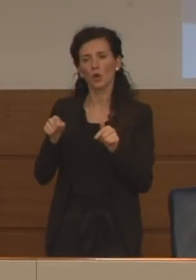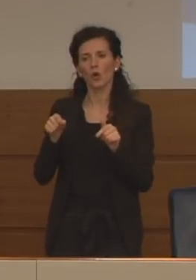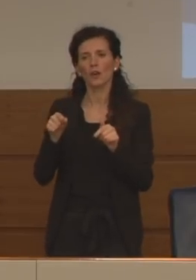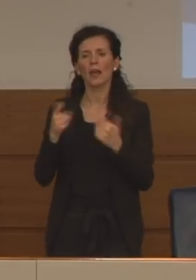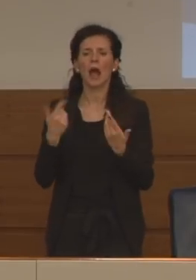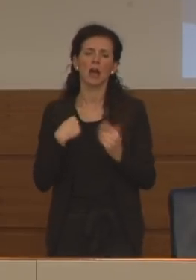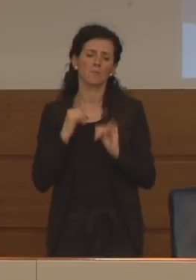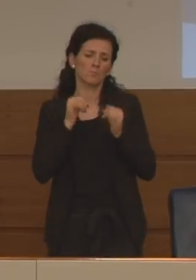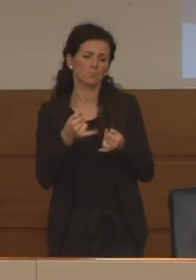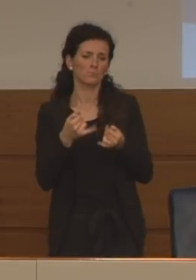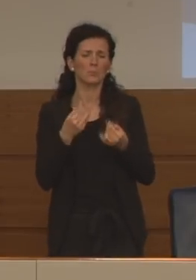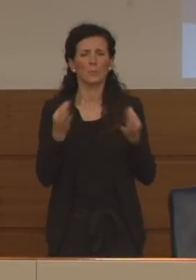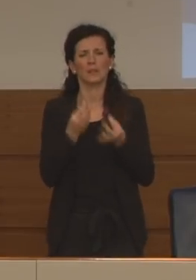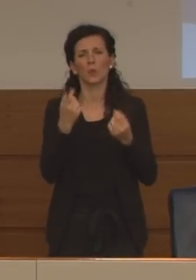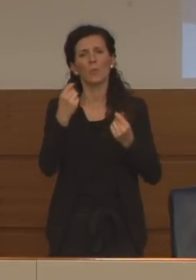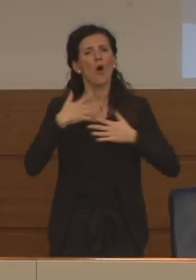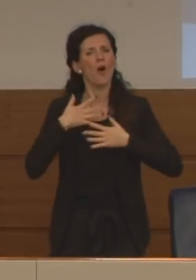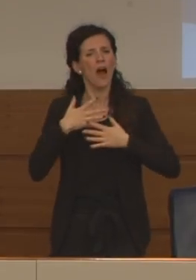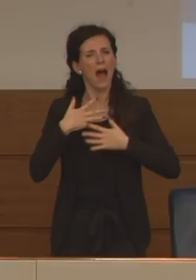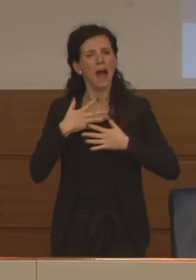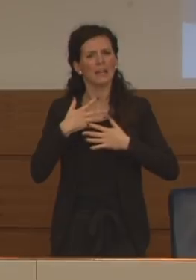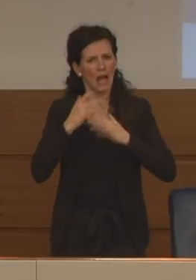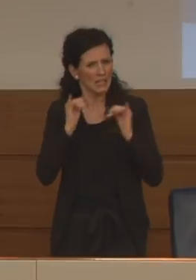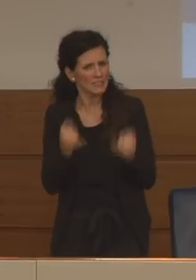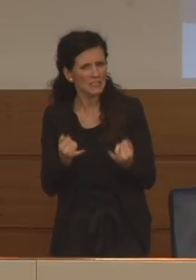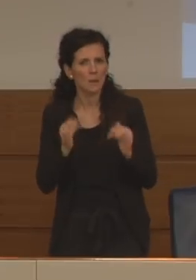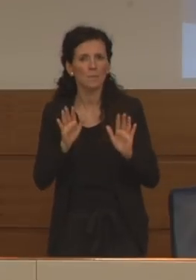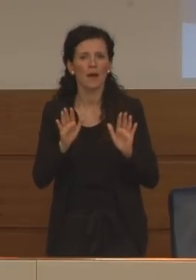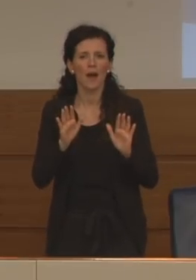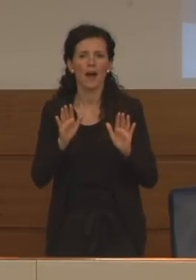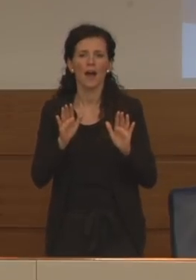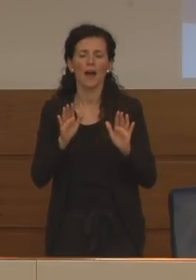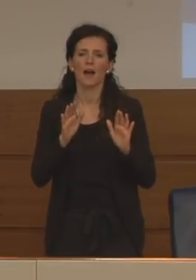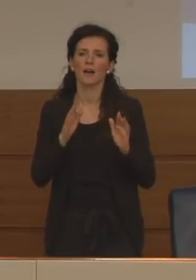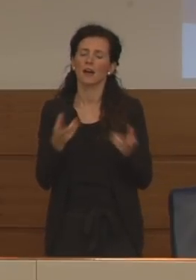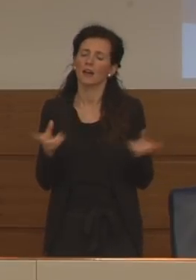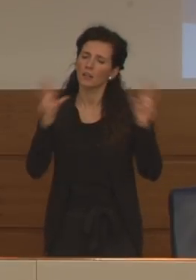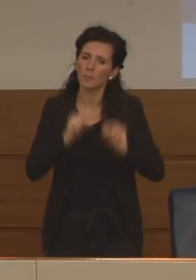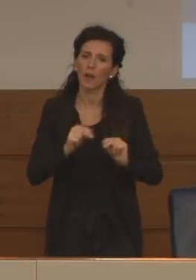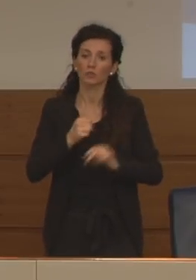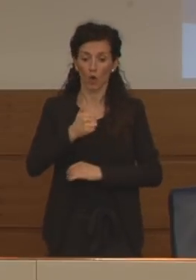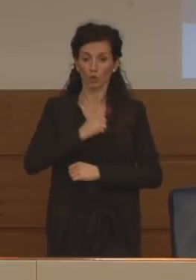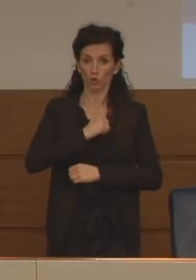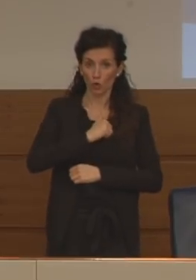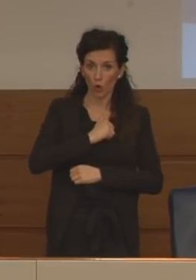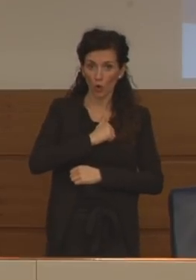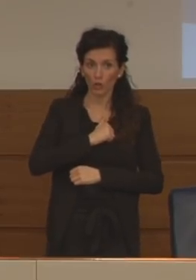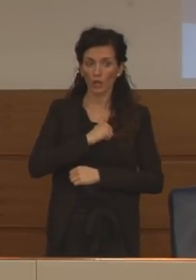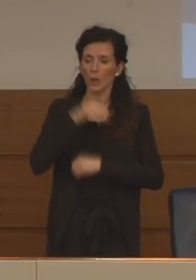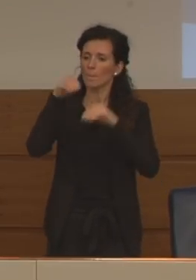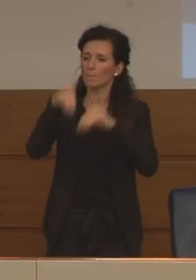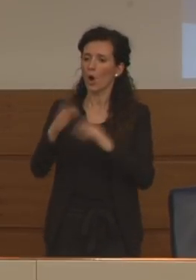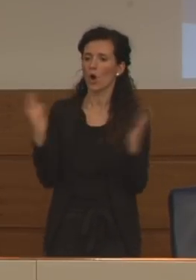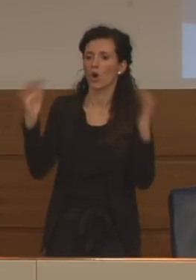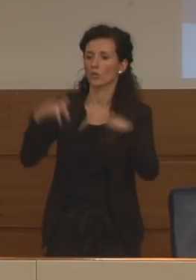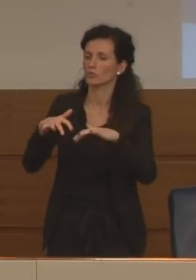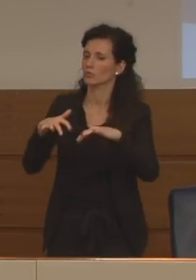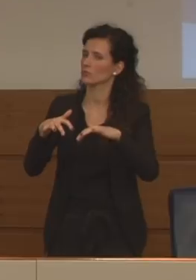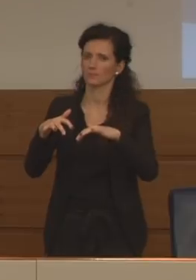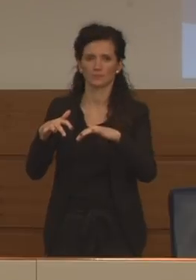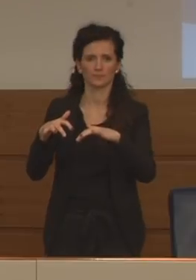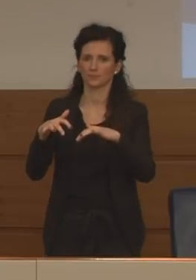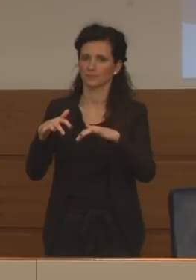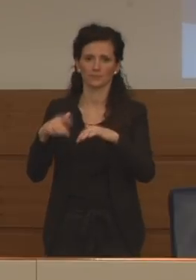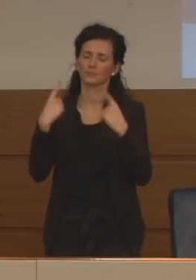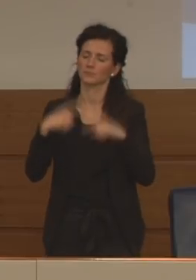passi sono sacrosanti però il tema dobbiamo farli da soli non bisogna che ci siano assembramenti questo elemento è